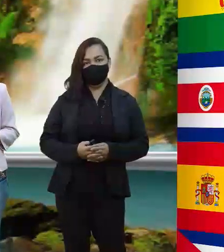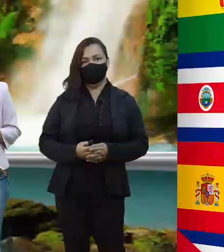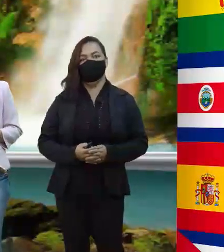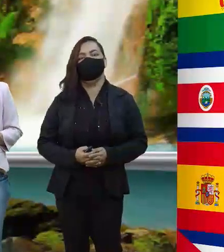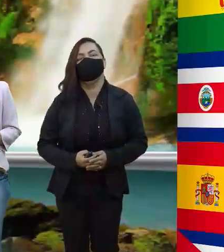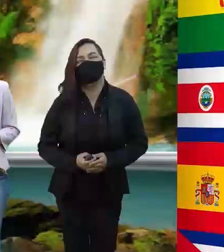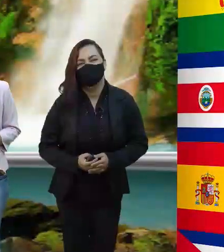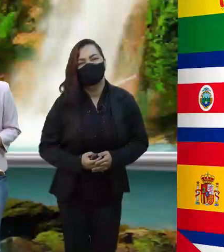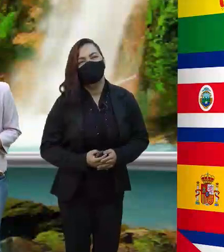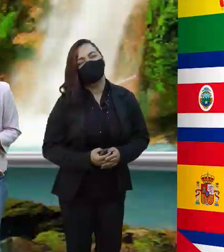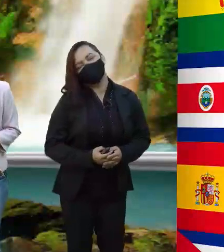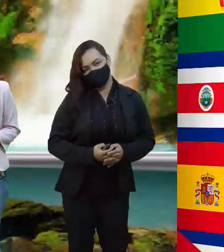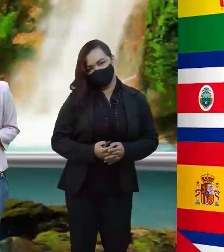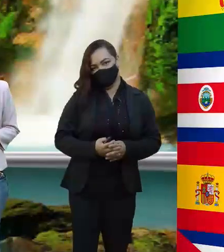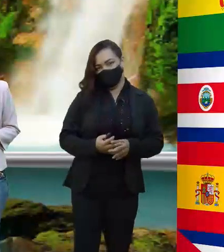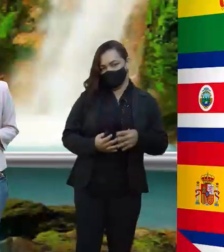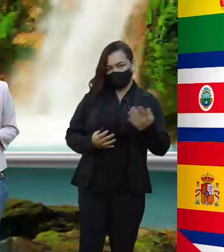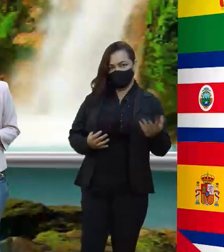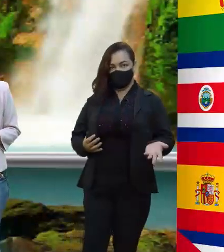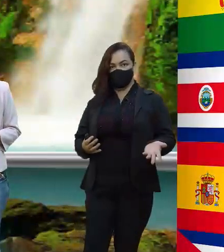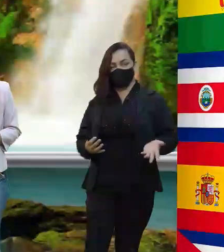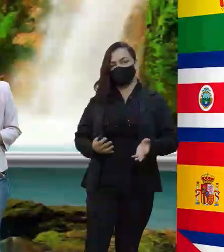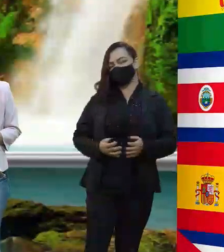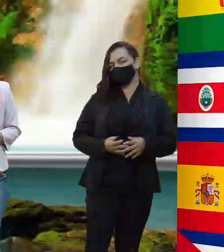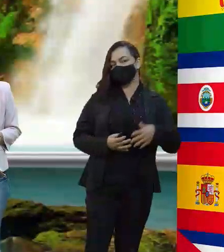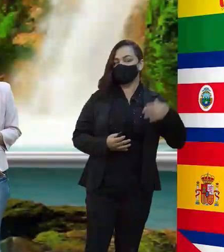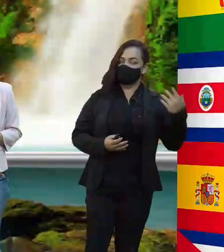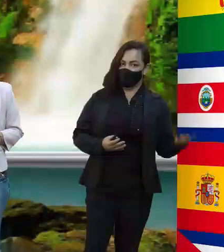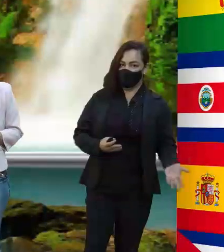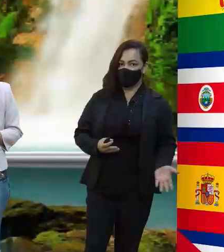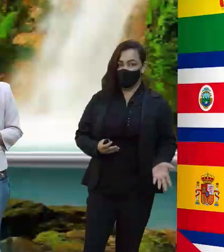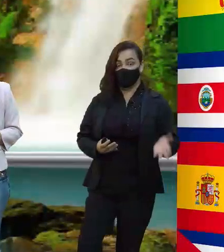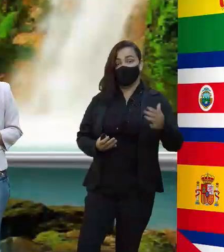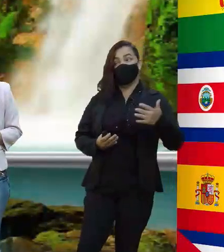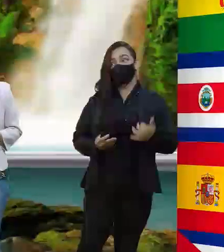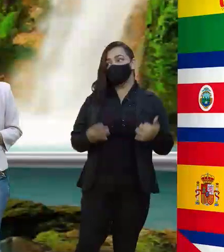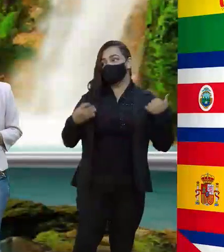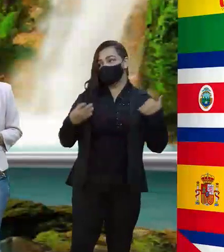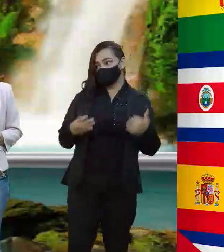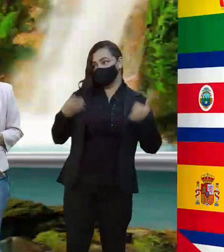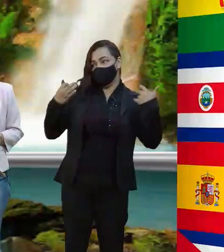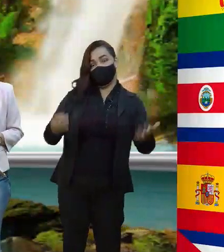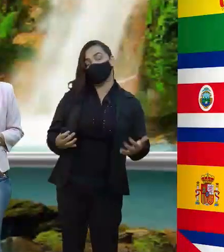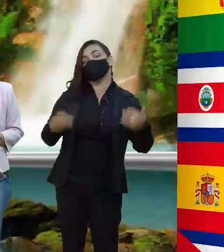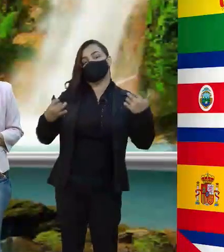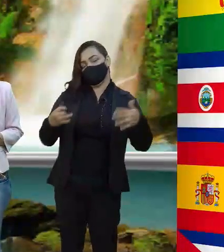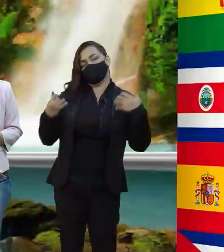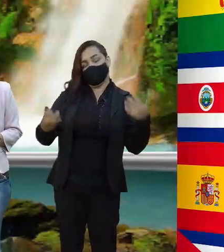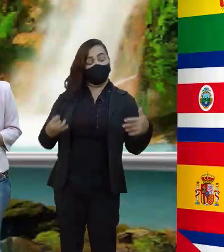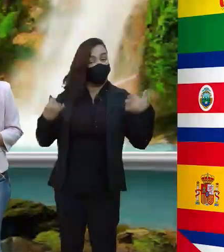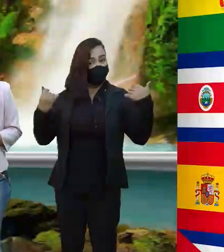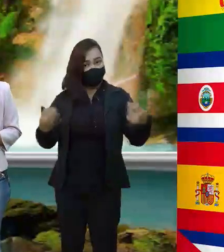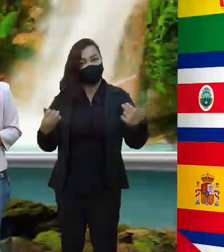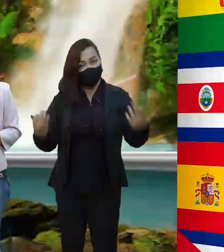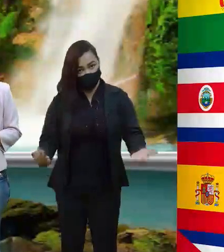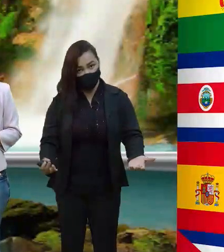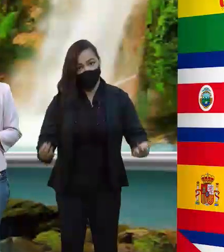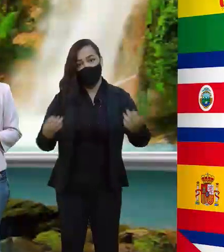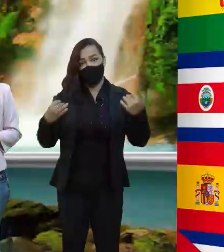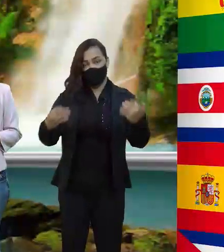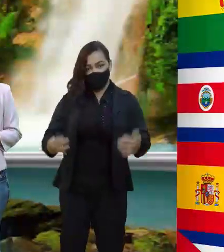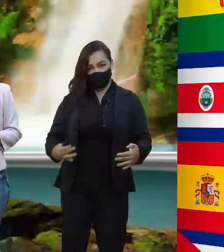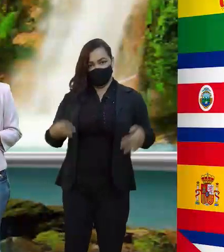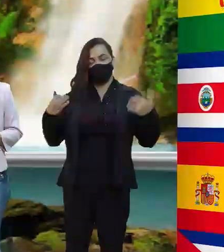Né? Tudo que vai indicar ação em uma frase, ele é verbo. Tudo que você vai falar que vai indicar uma